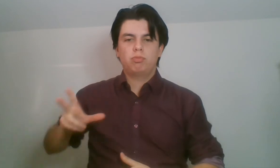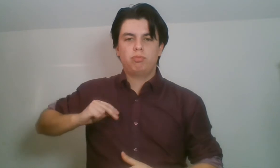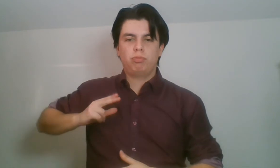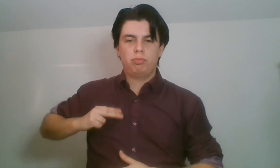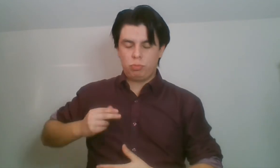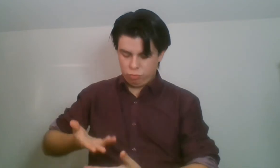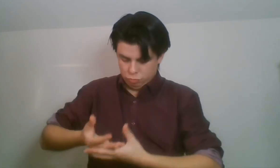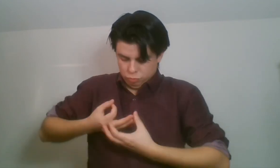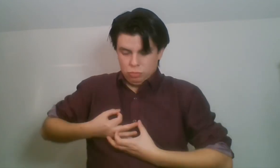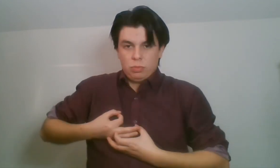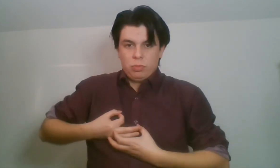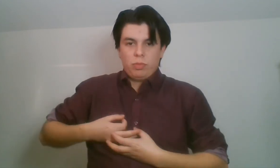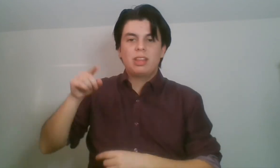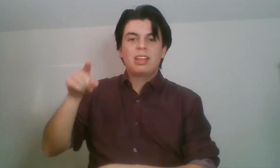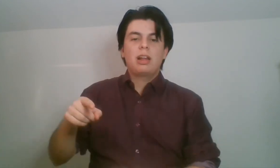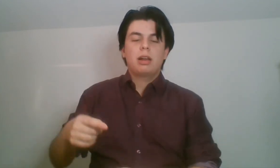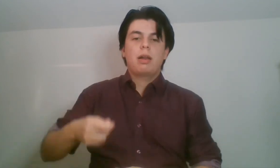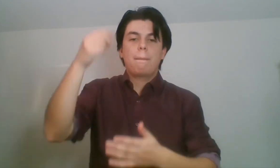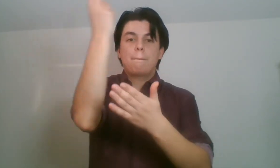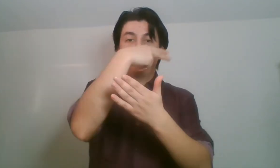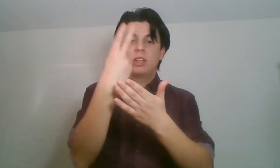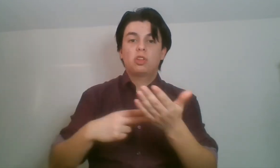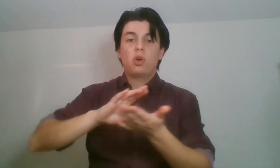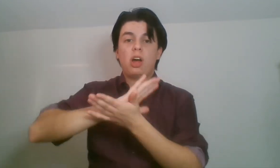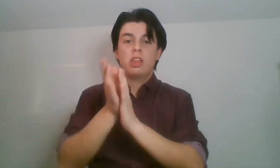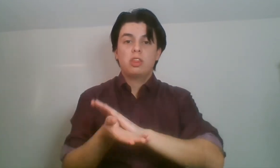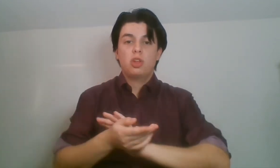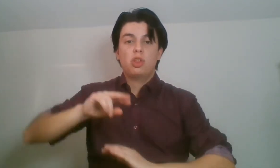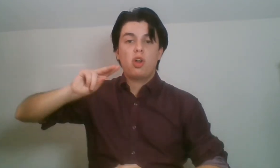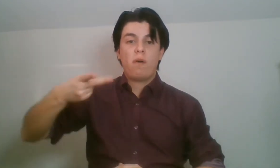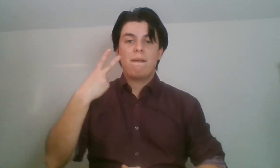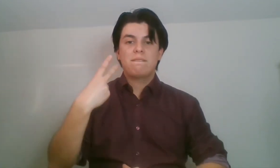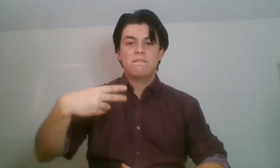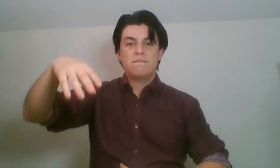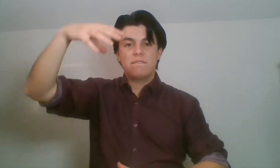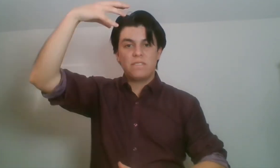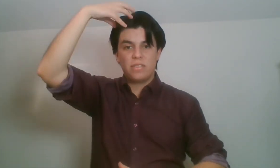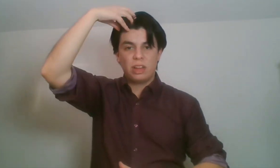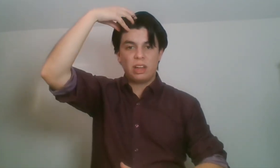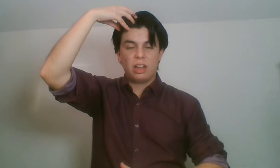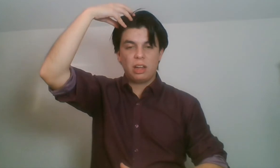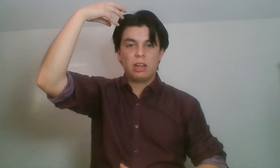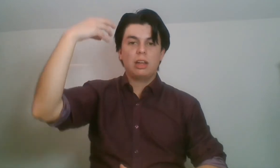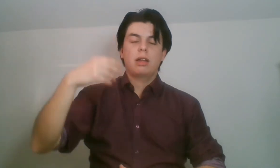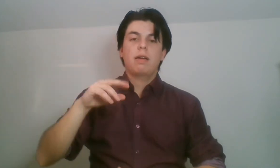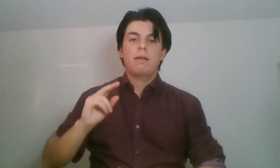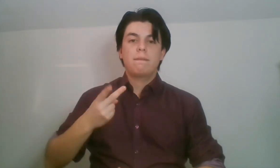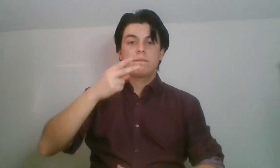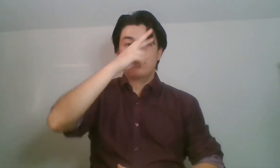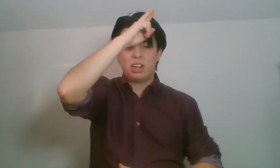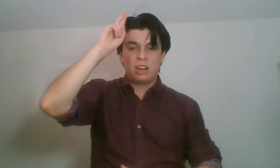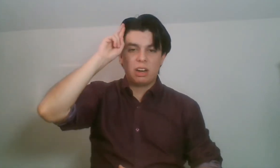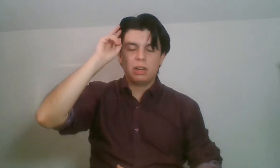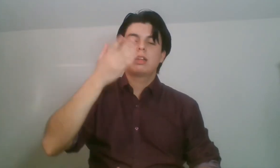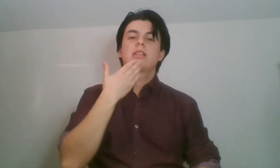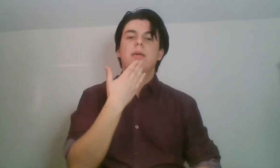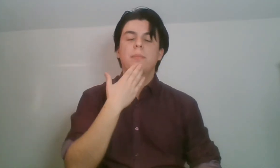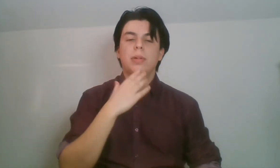Fue condecorado, uno de los primeros, con la Orden al Mérito. Pintó en su época a todos los virreyes del